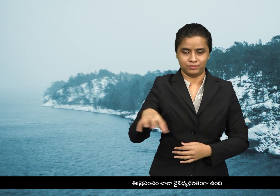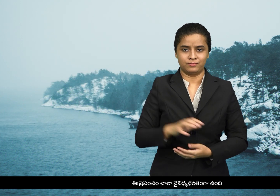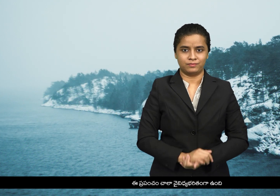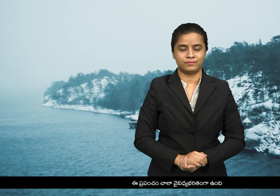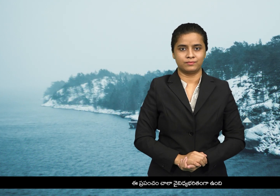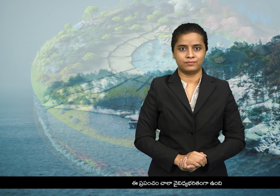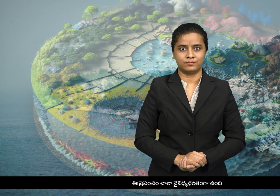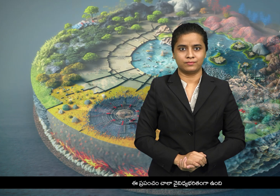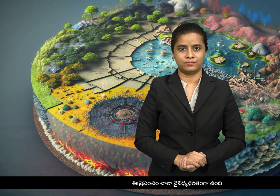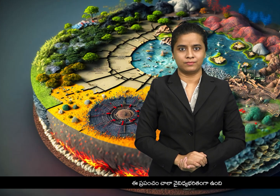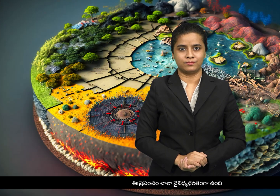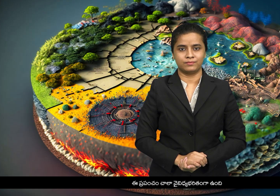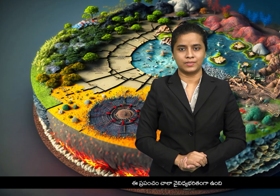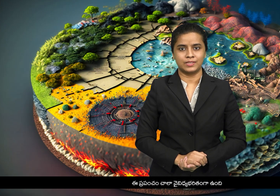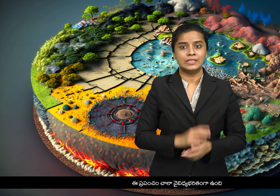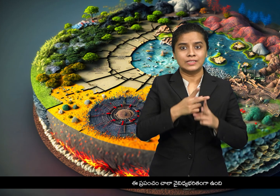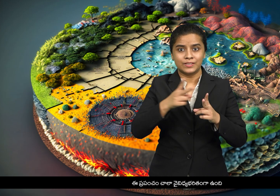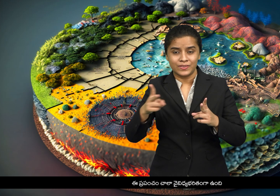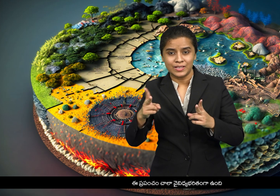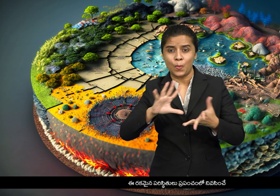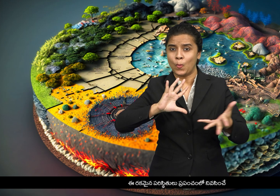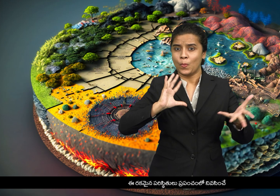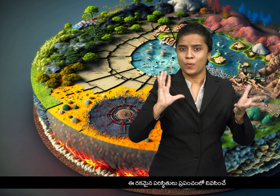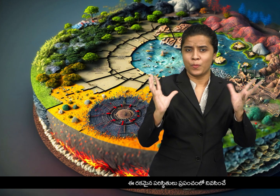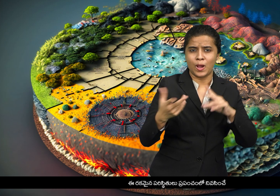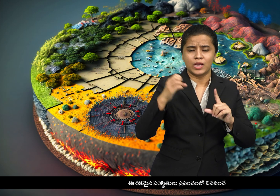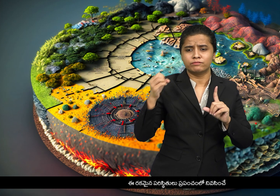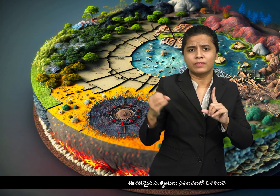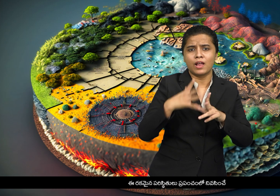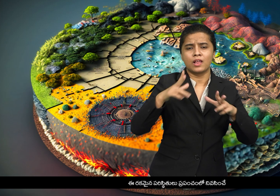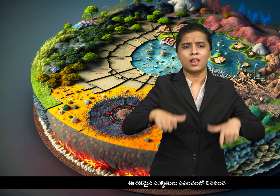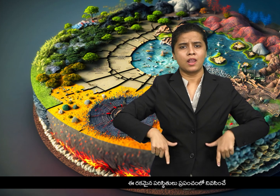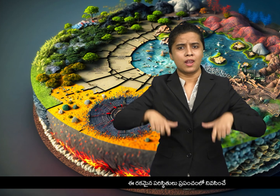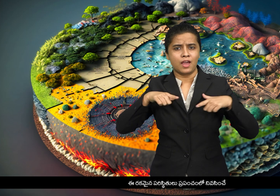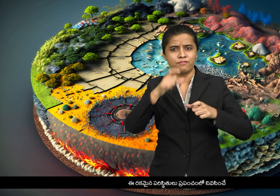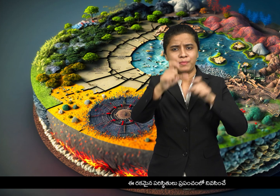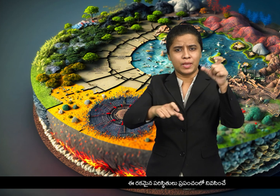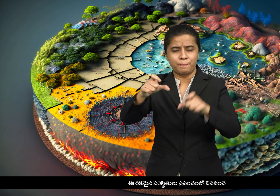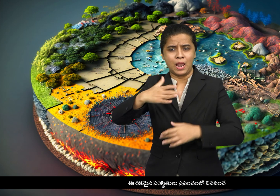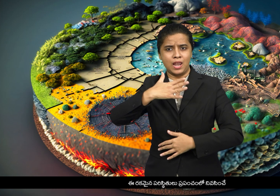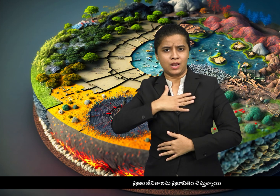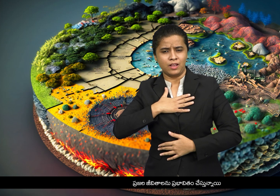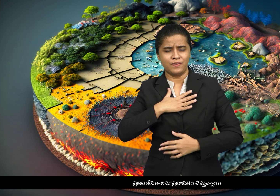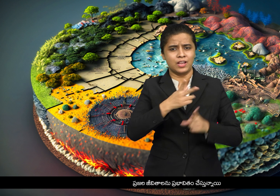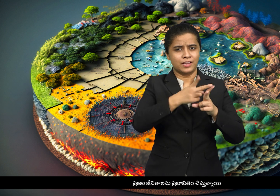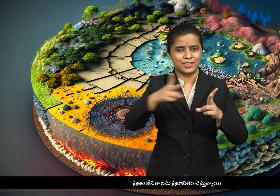ఈ ప్రపంచం చాలా వైవిధ్యభరితంగా ఉంది. ఈ రకమైన పరిస్థితులు ప్రపంచంలో నివసించే ప్రజల